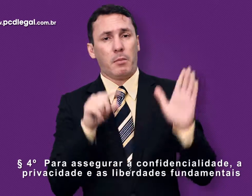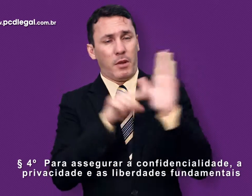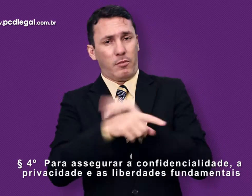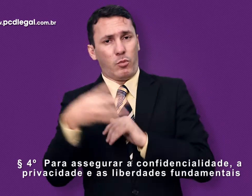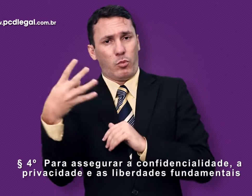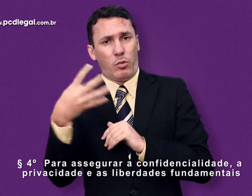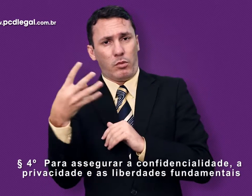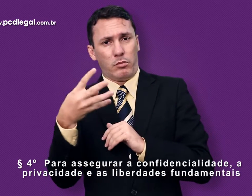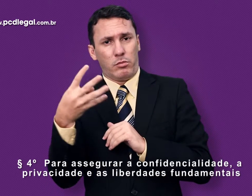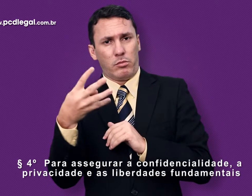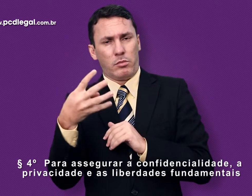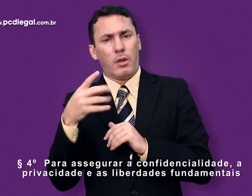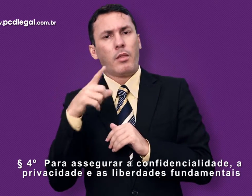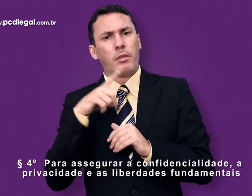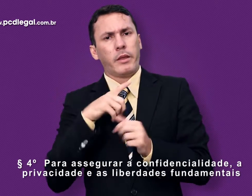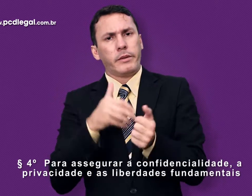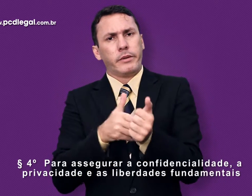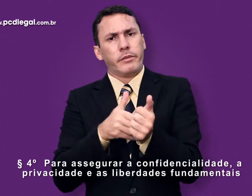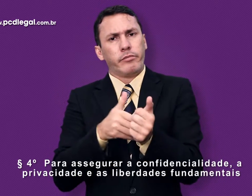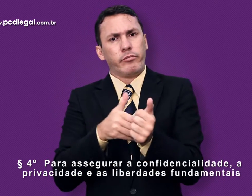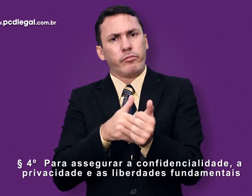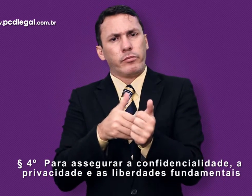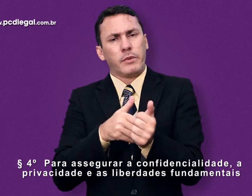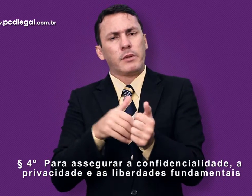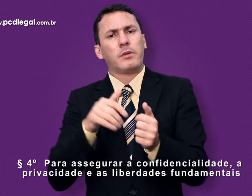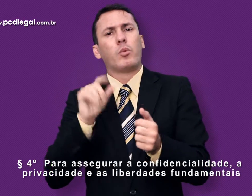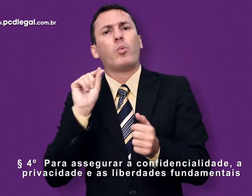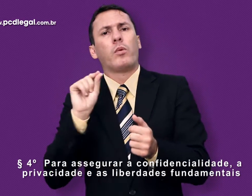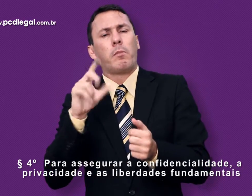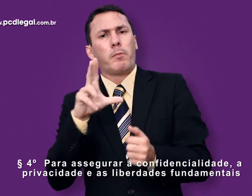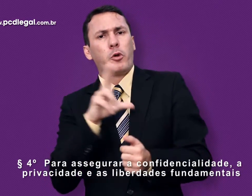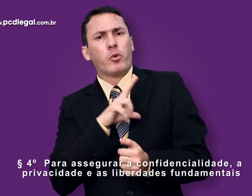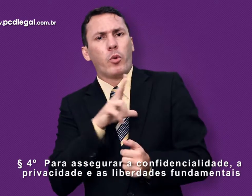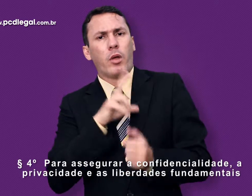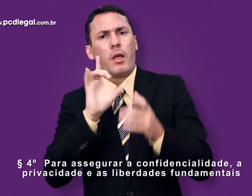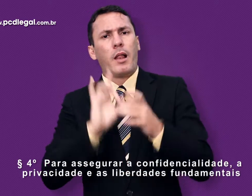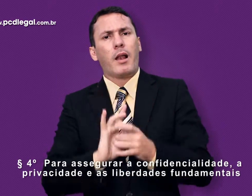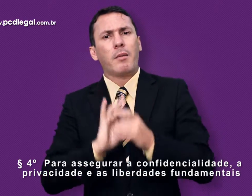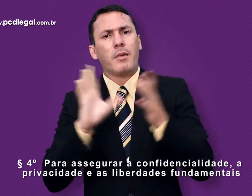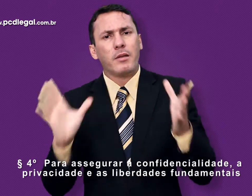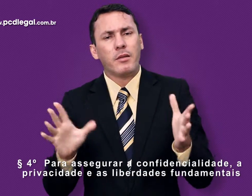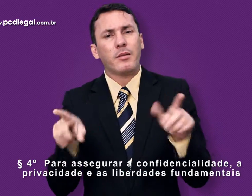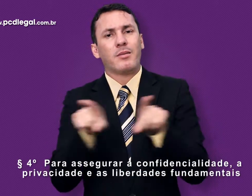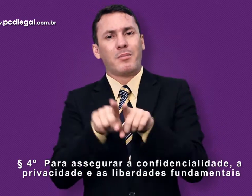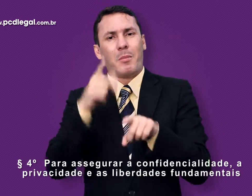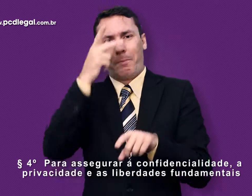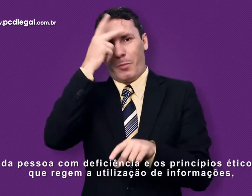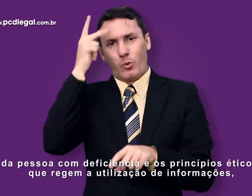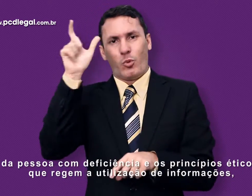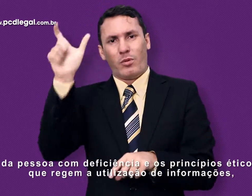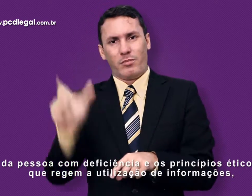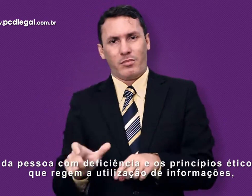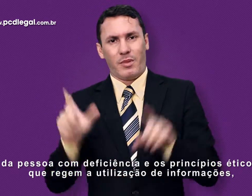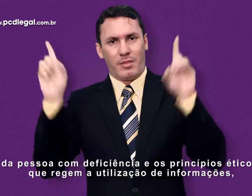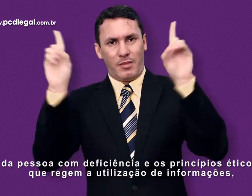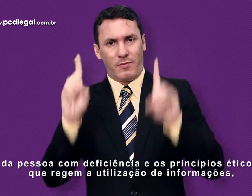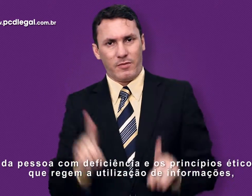4º. Para assegurar a confidencialidade, a privacidade e as liberdades fundamentais da pessoa com deficiência